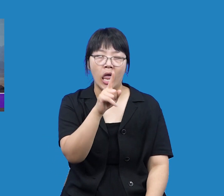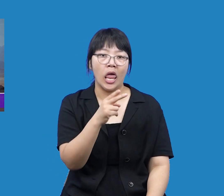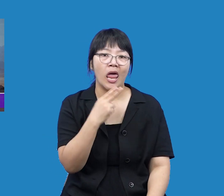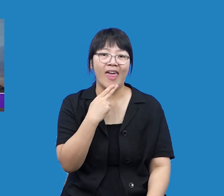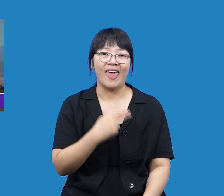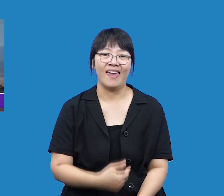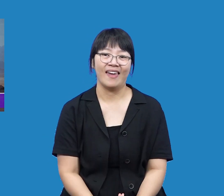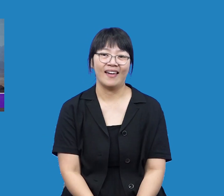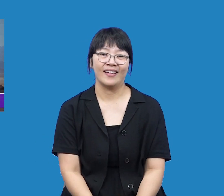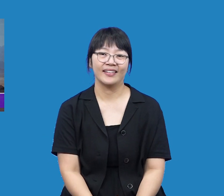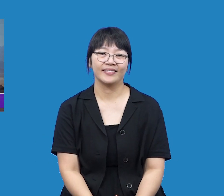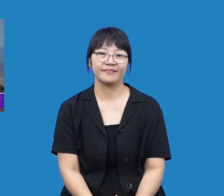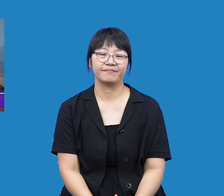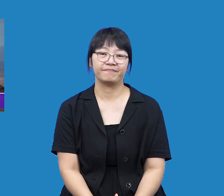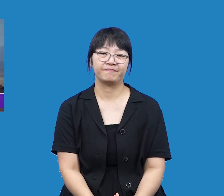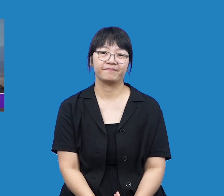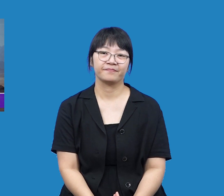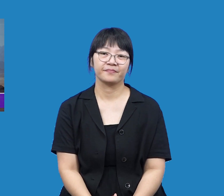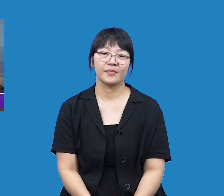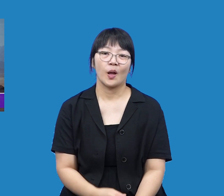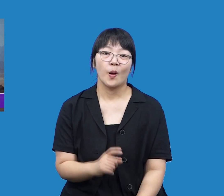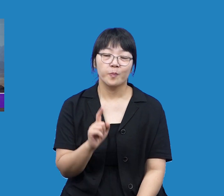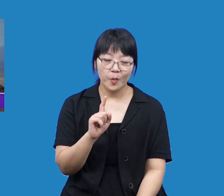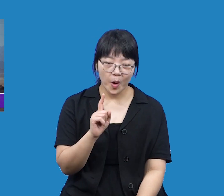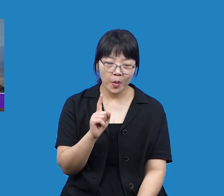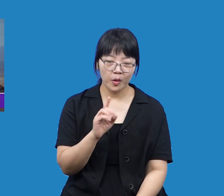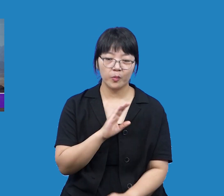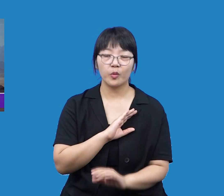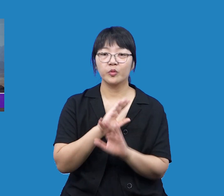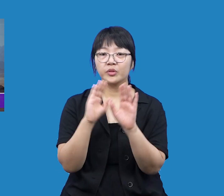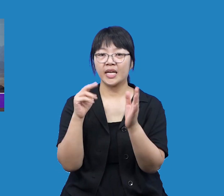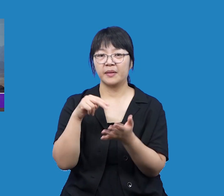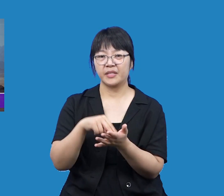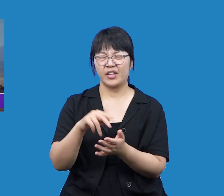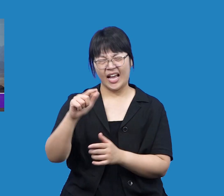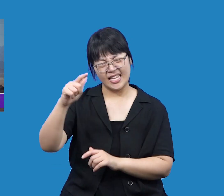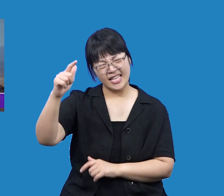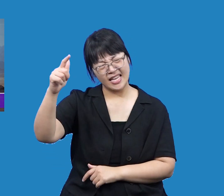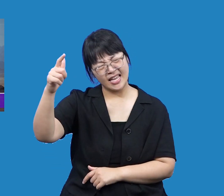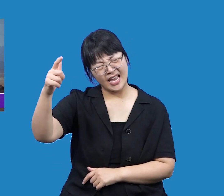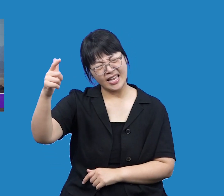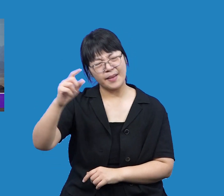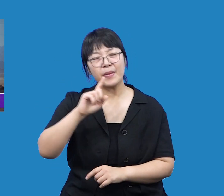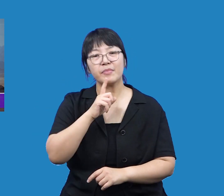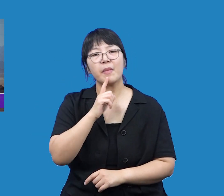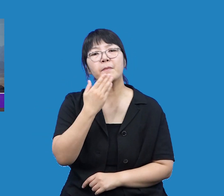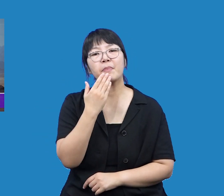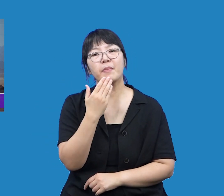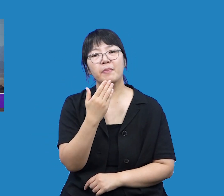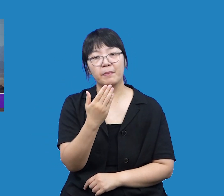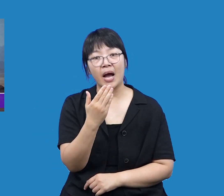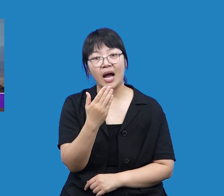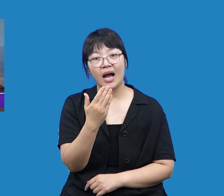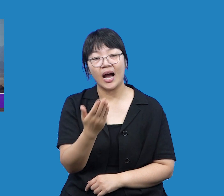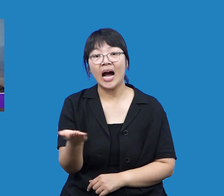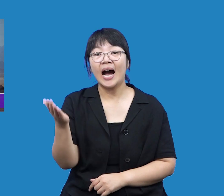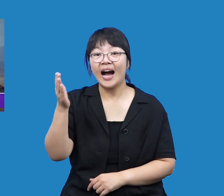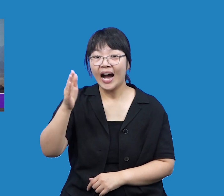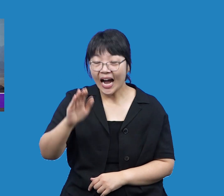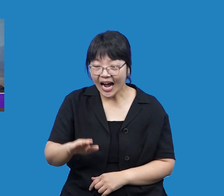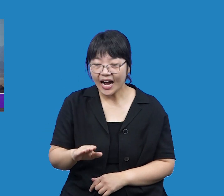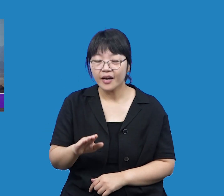사실입니다. 사실 변명하려면 얼마든지 변명거리가 있었을 것입니다. 하지만